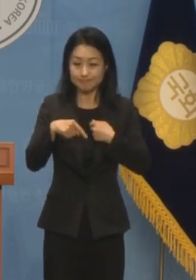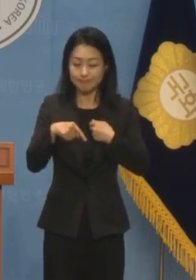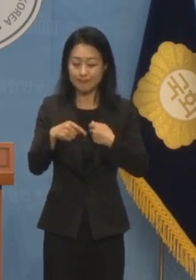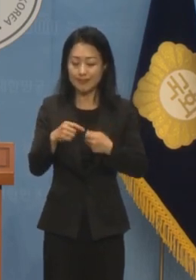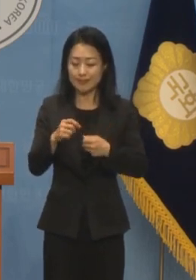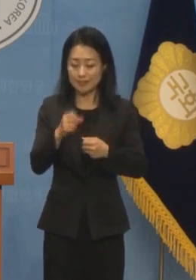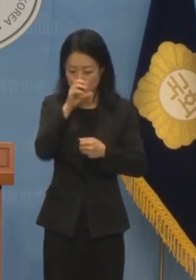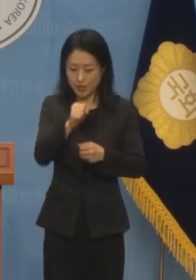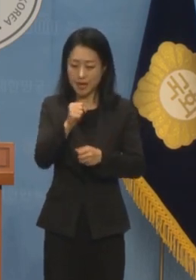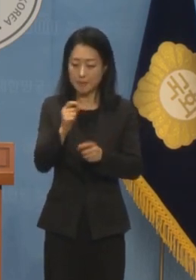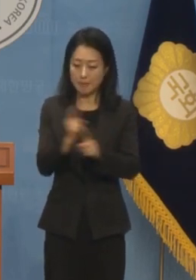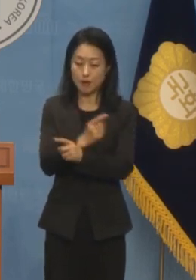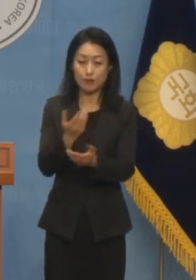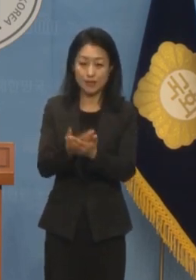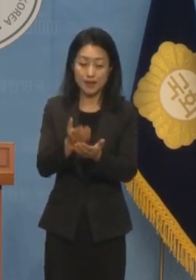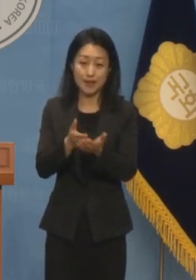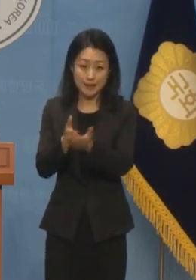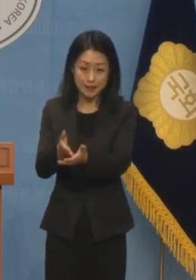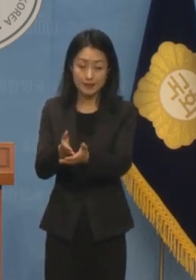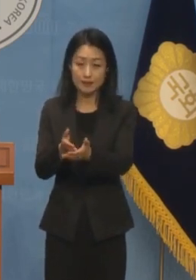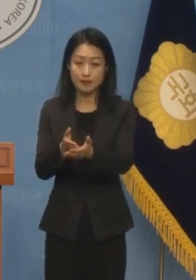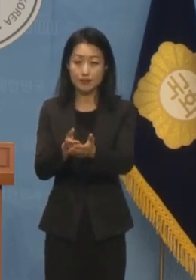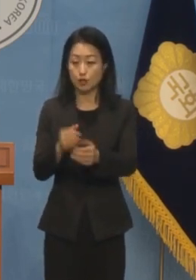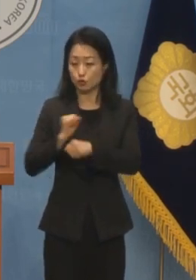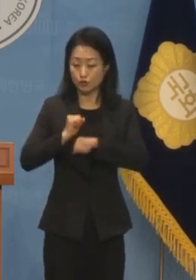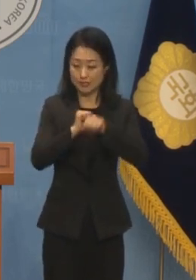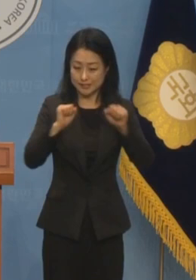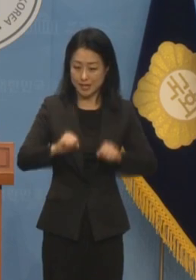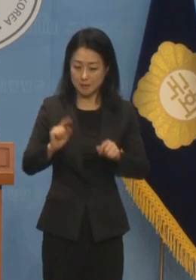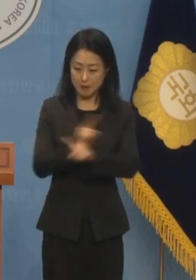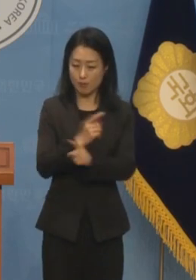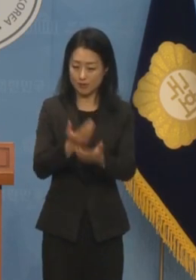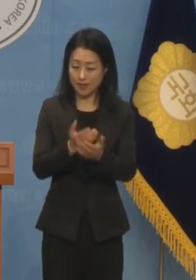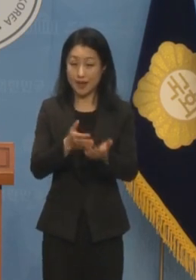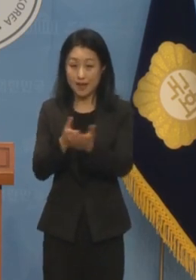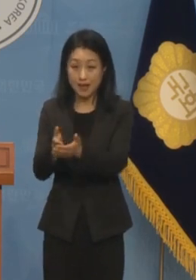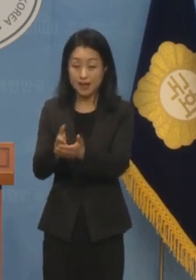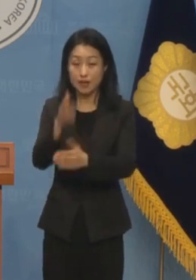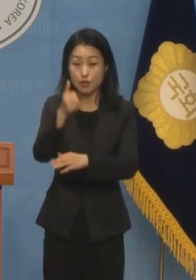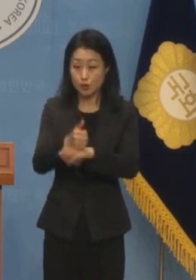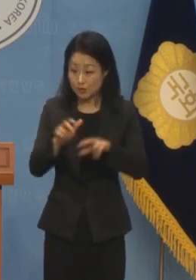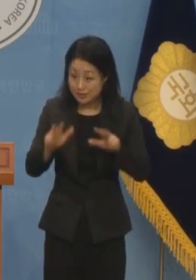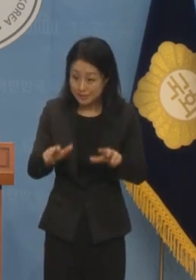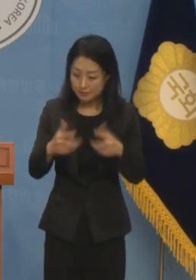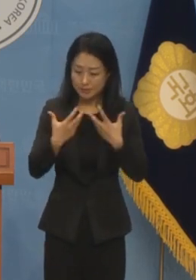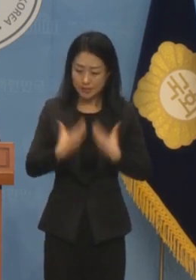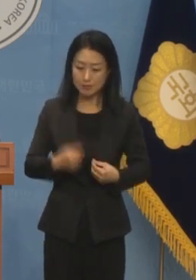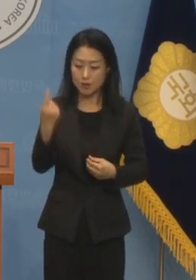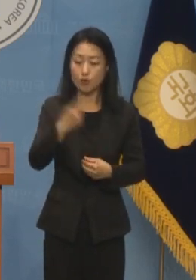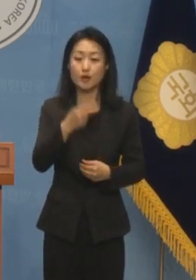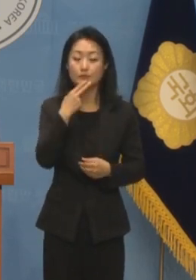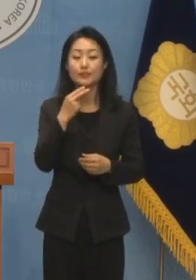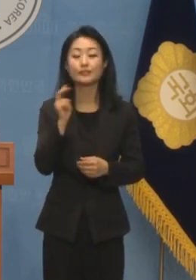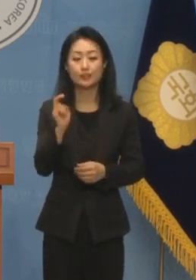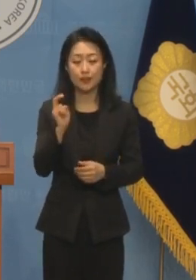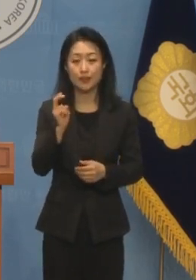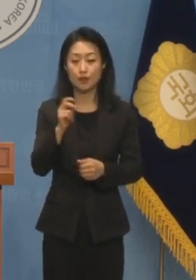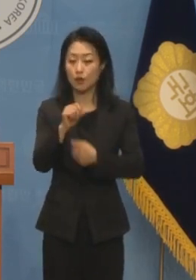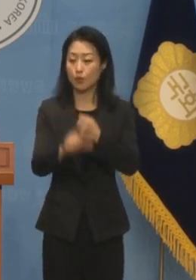요청했는데 바꿔주셨다면 지금의 참담함은 없었을 것입니다. 지난 5년